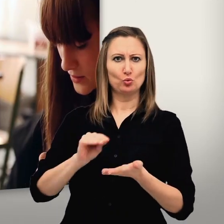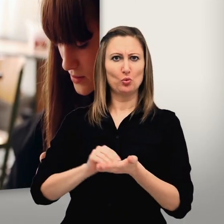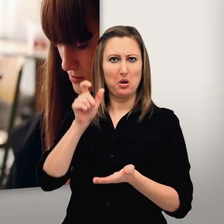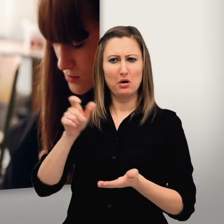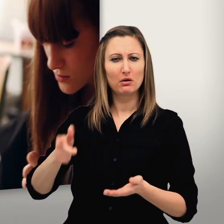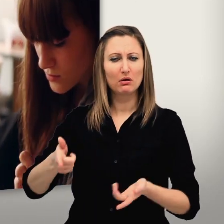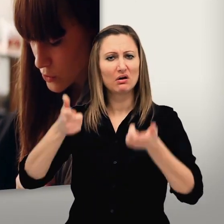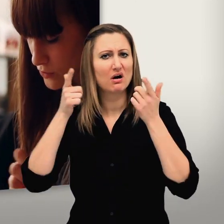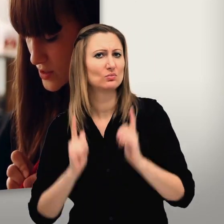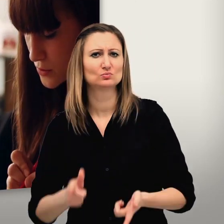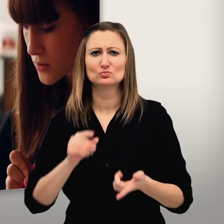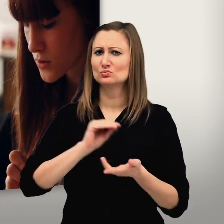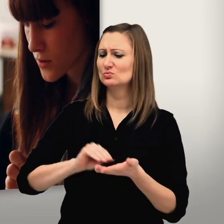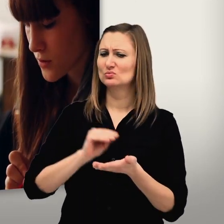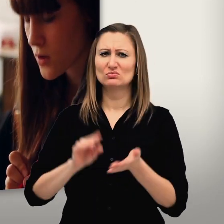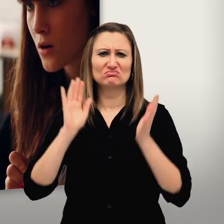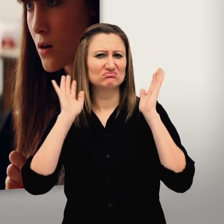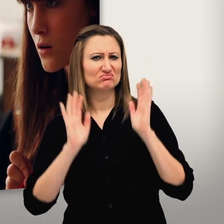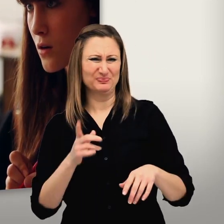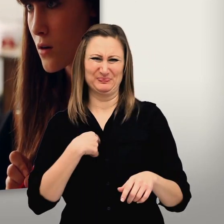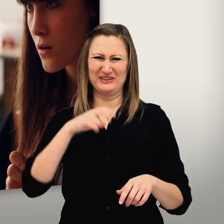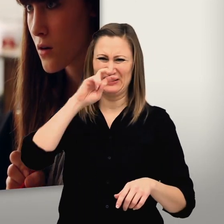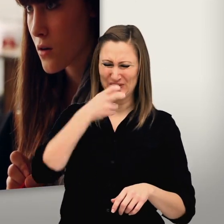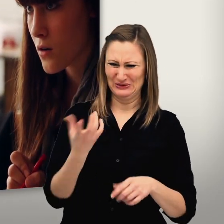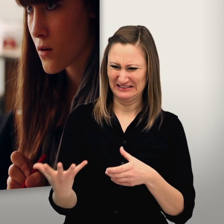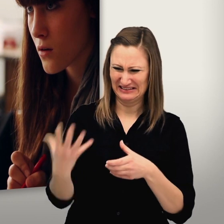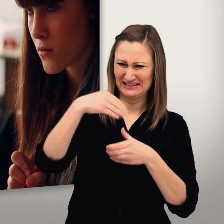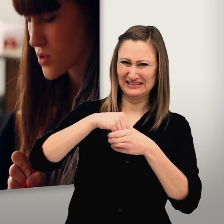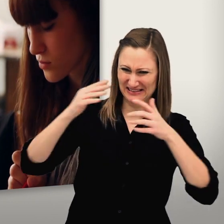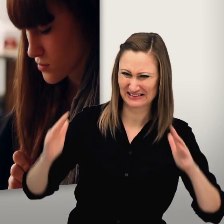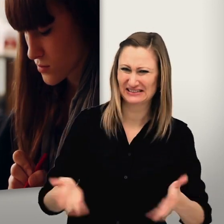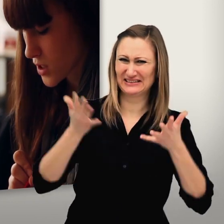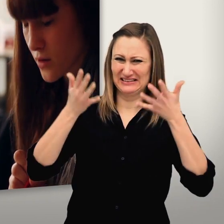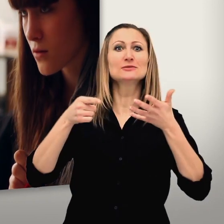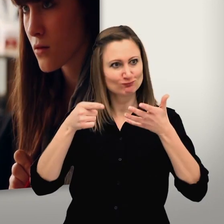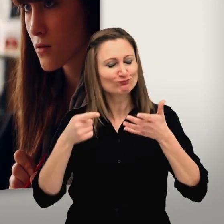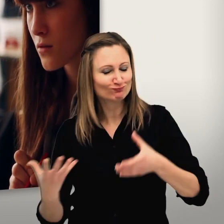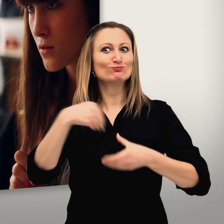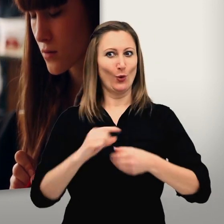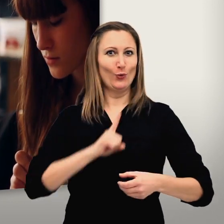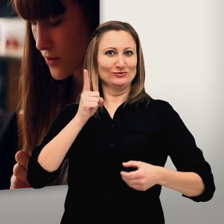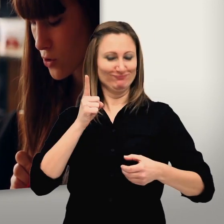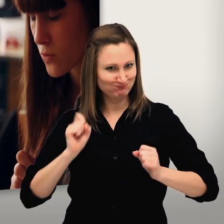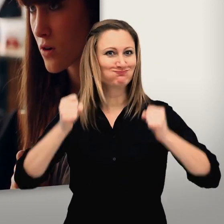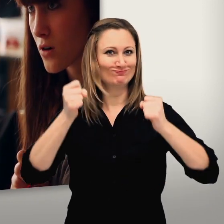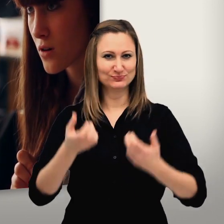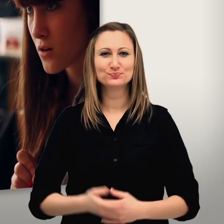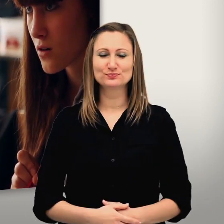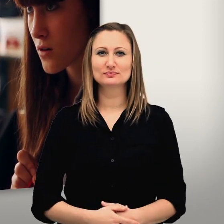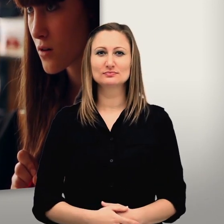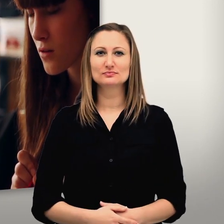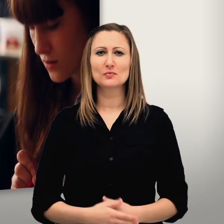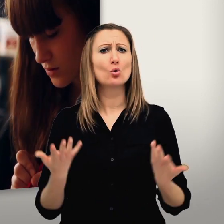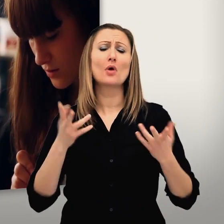Genesell sind das Schüler, die wirklich schon gar keine Lust mehr auf Schüler haben und dass man überhaupt erstmal an die